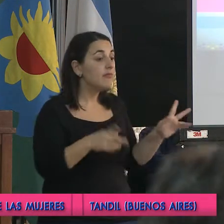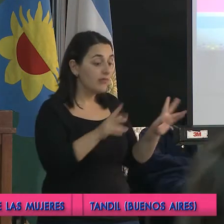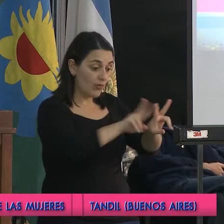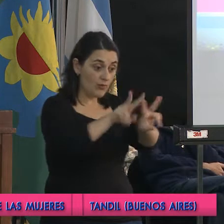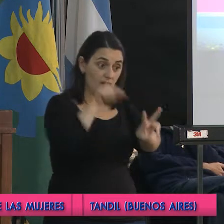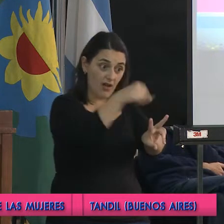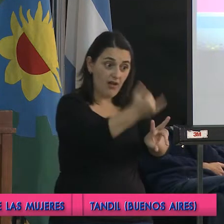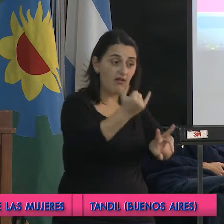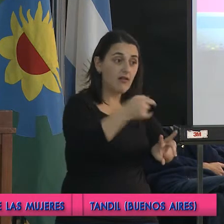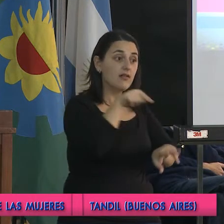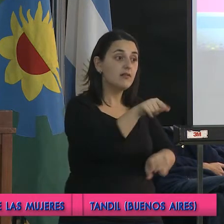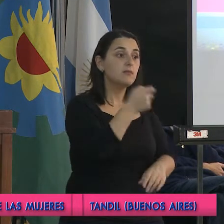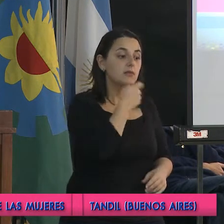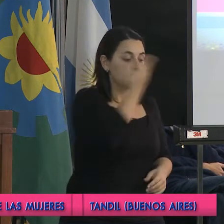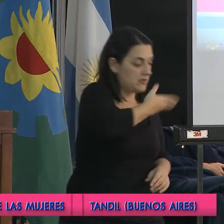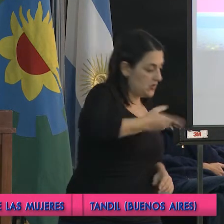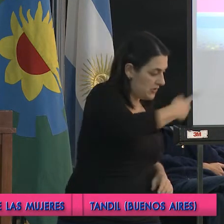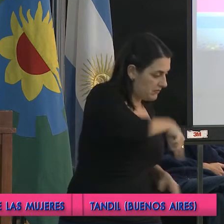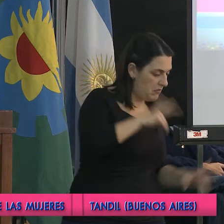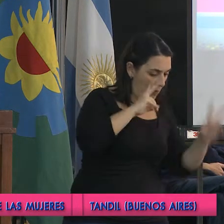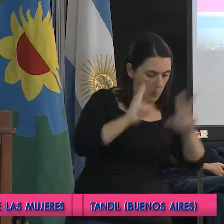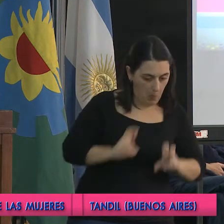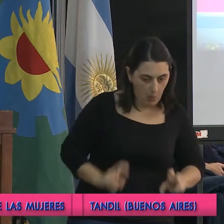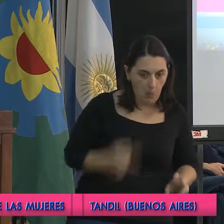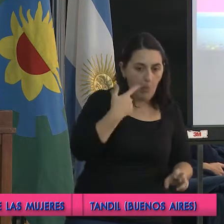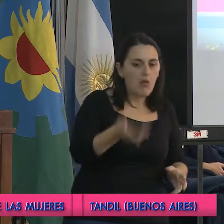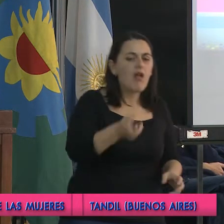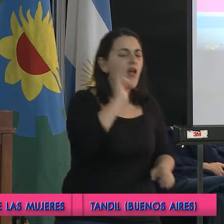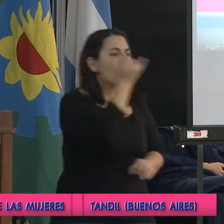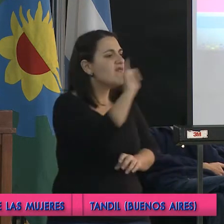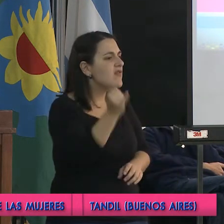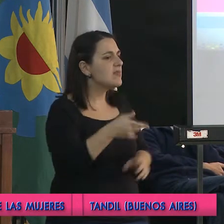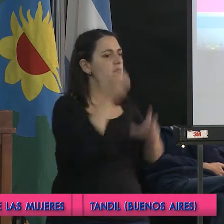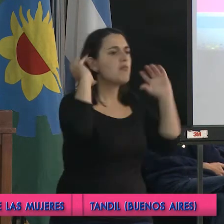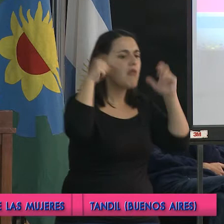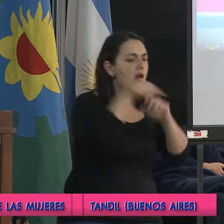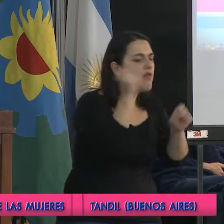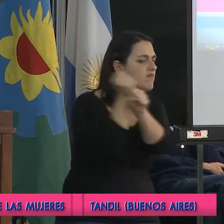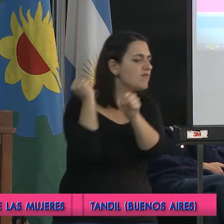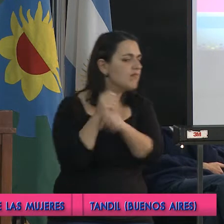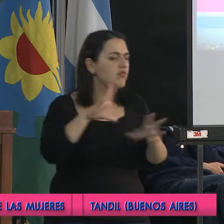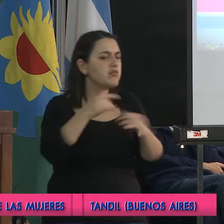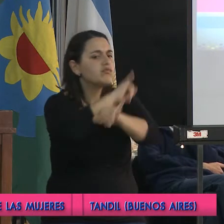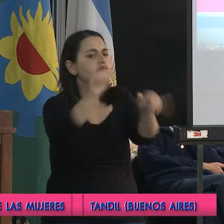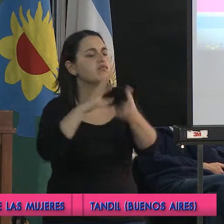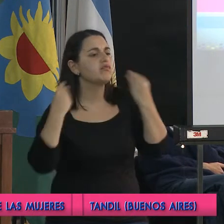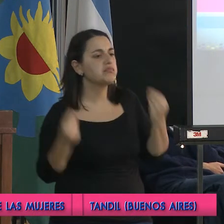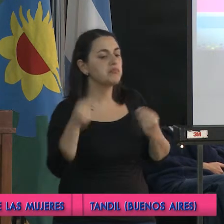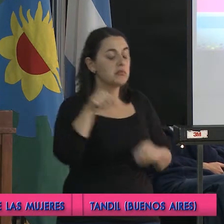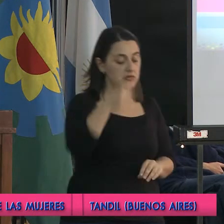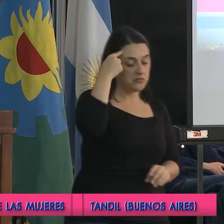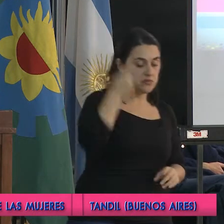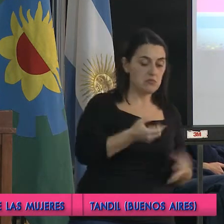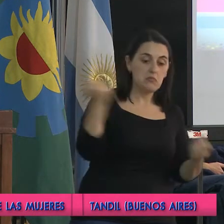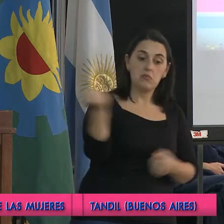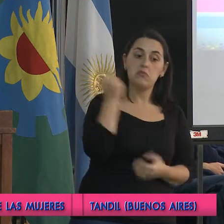de un monitoreo y análisis de la cobertura radial y televisiva, y desde ella se sugieren muchas medidas claramente positivas para